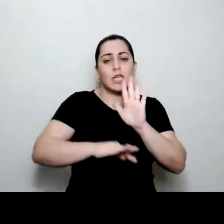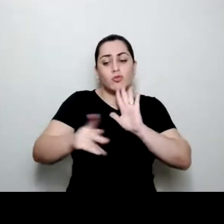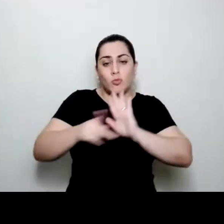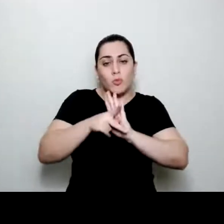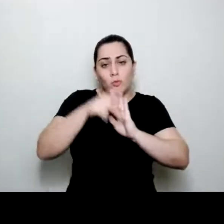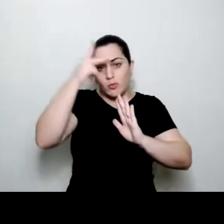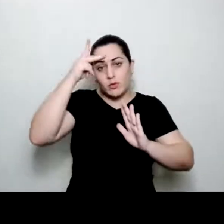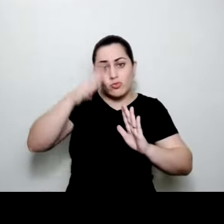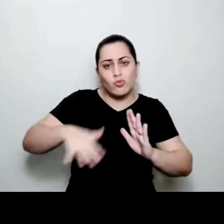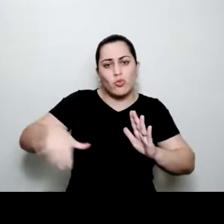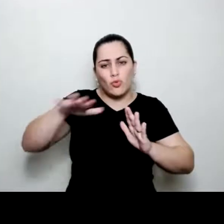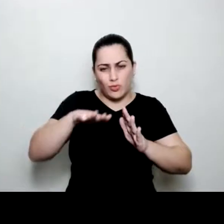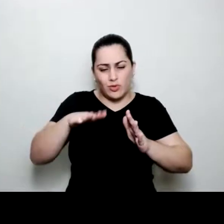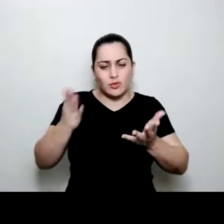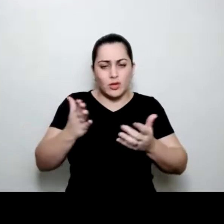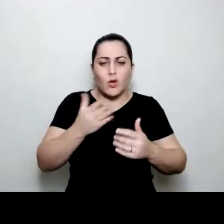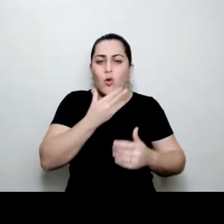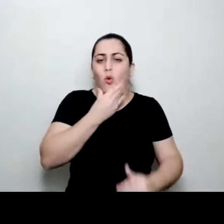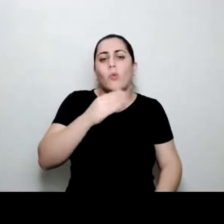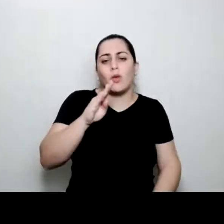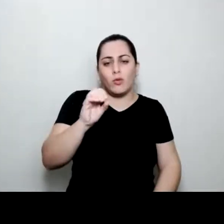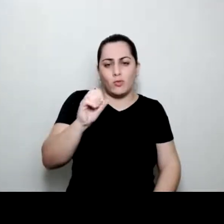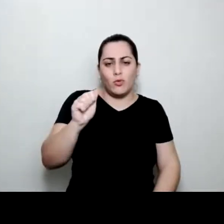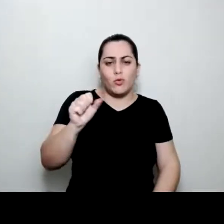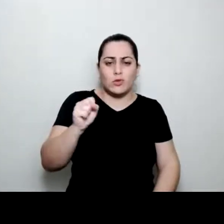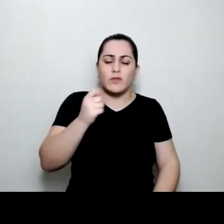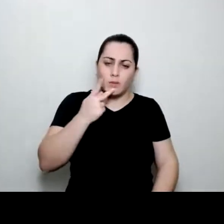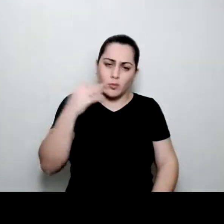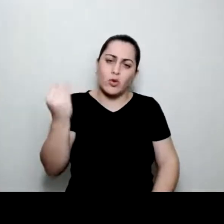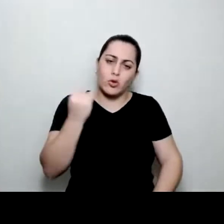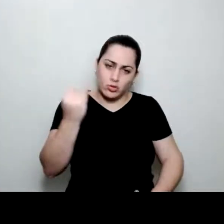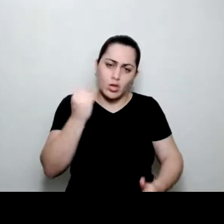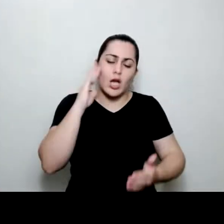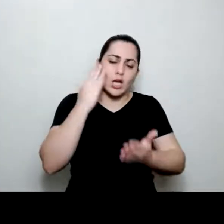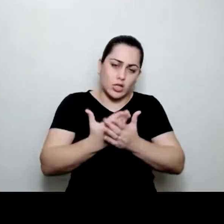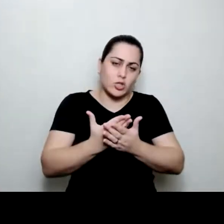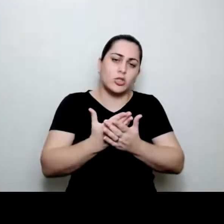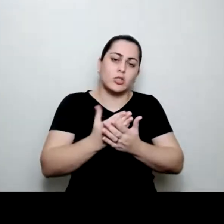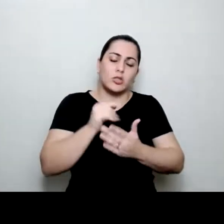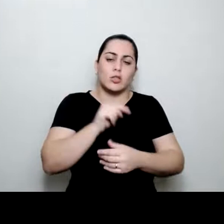nativos. Boas não desconsidera a importância eles acredita ainda no potencial